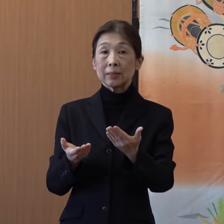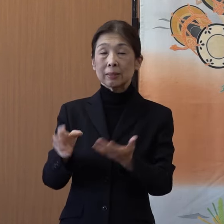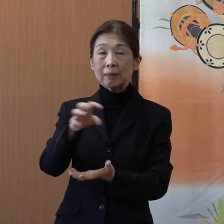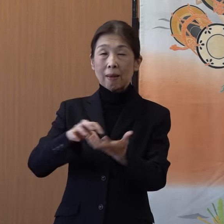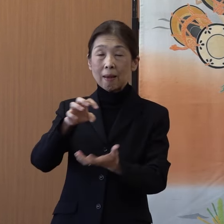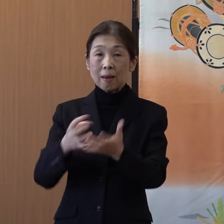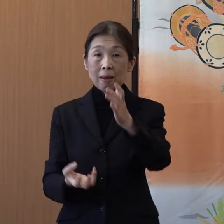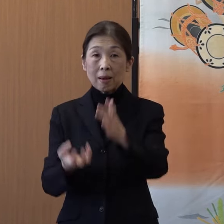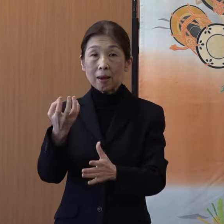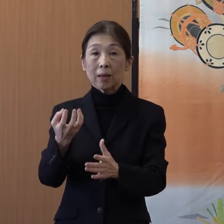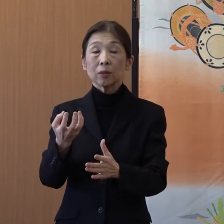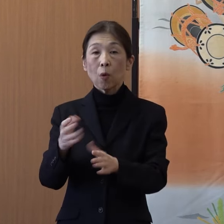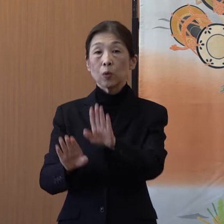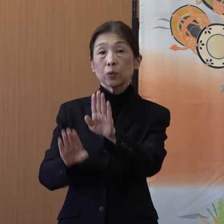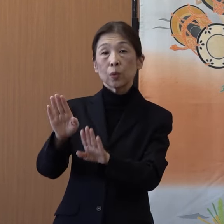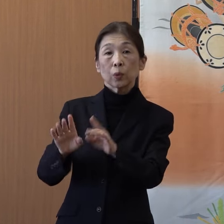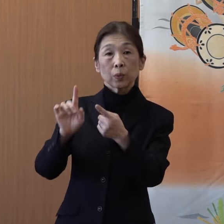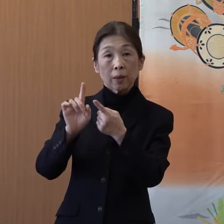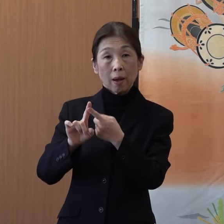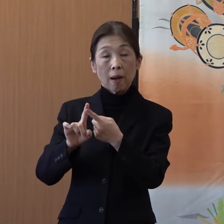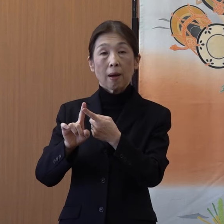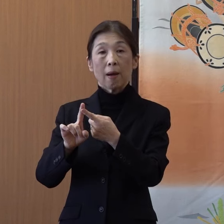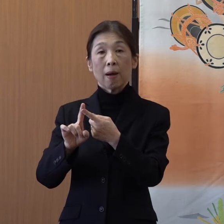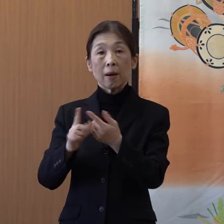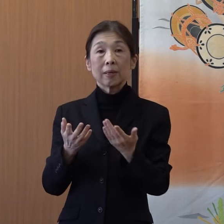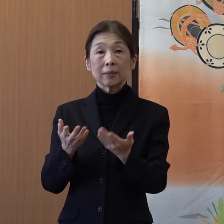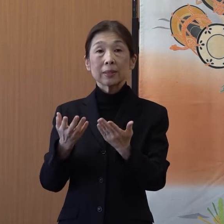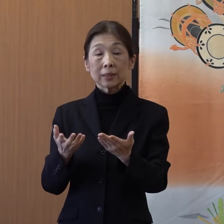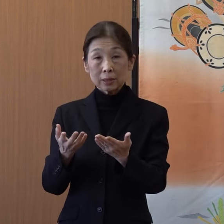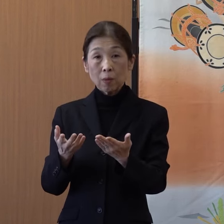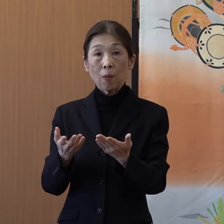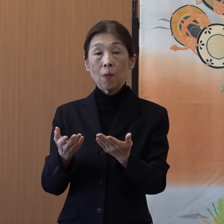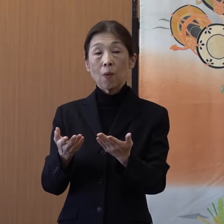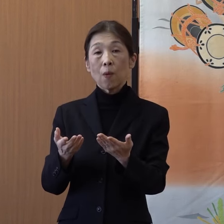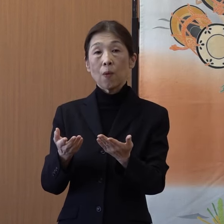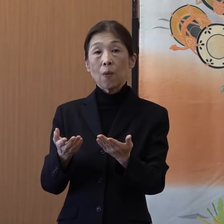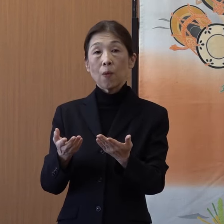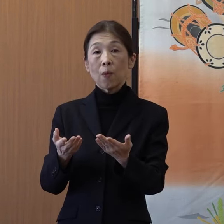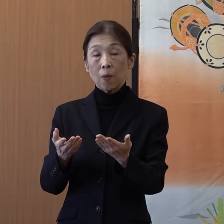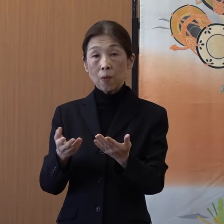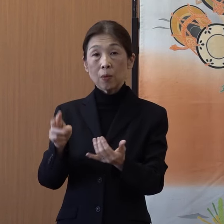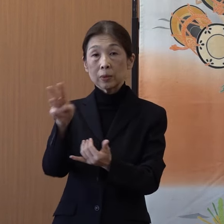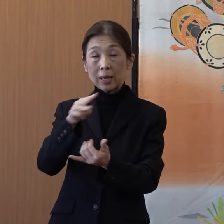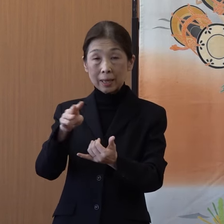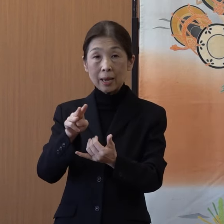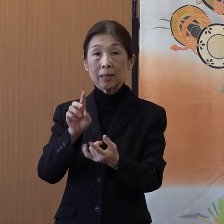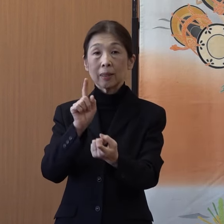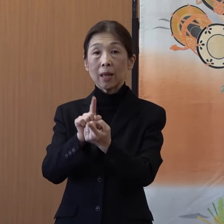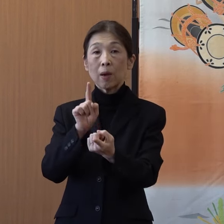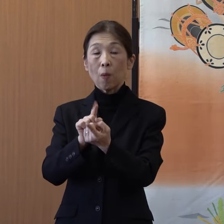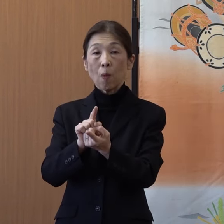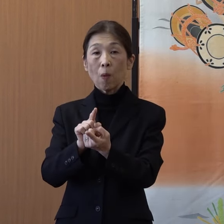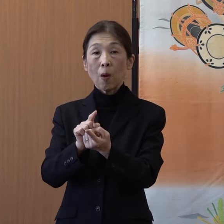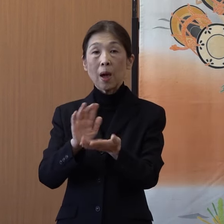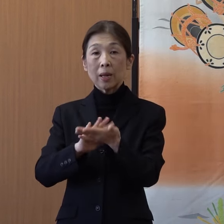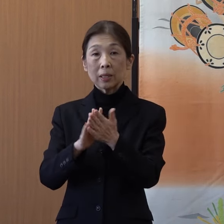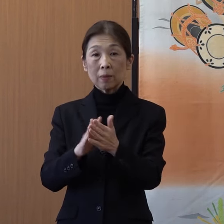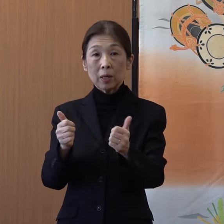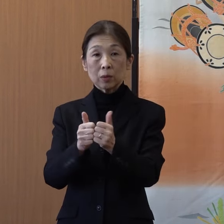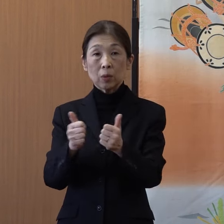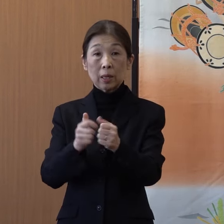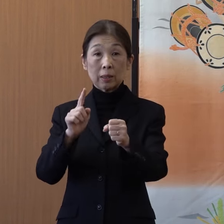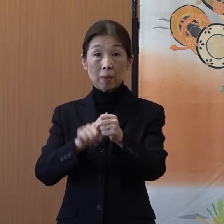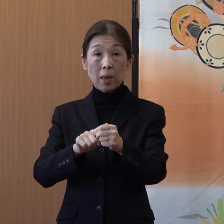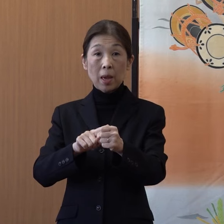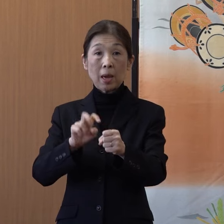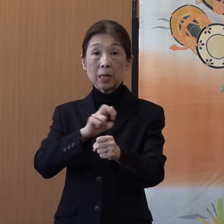における被害状況や地震における被害状況や災害対応を検証するため金沢市